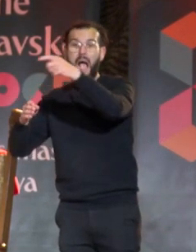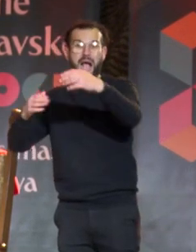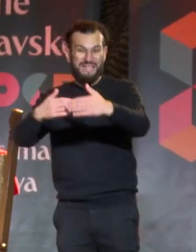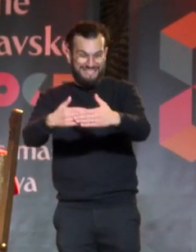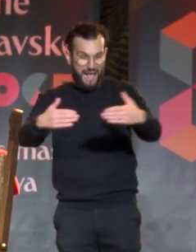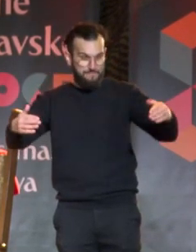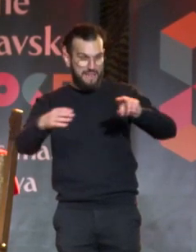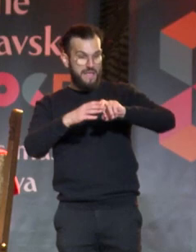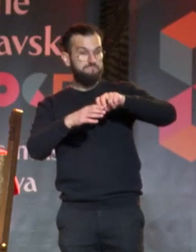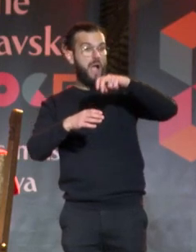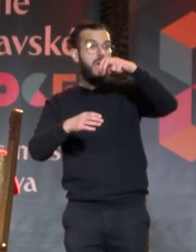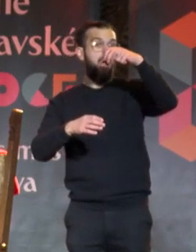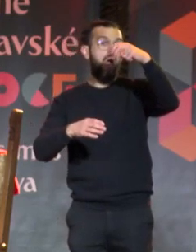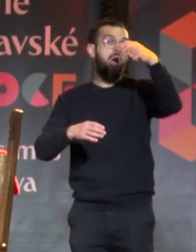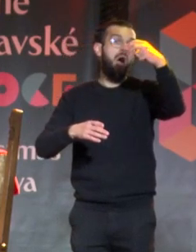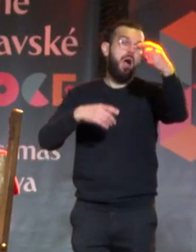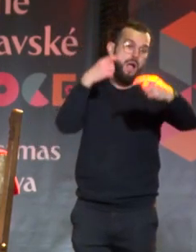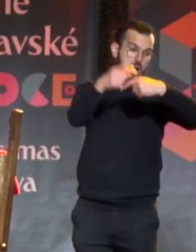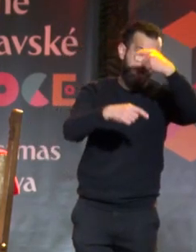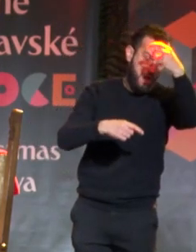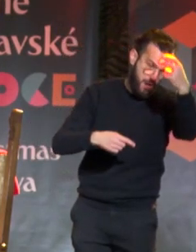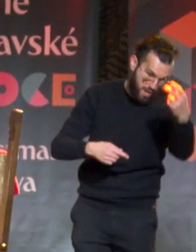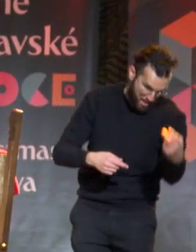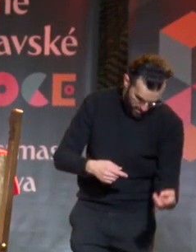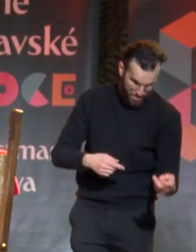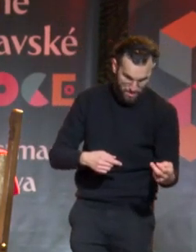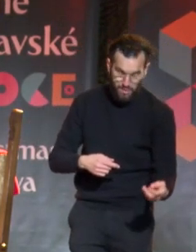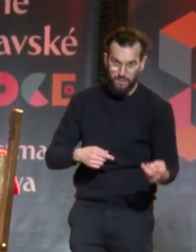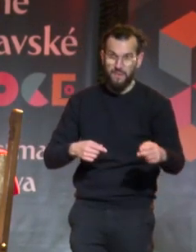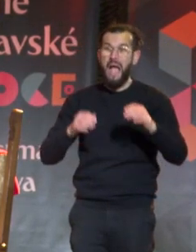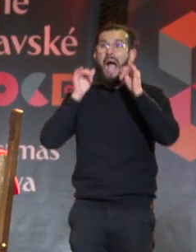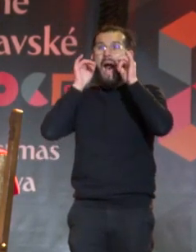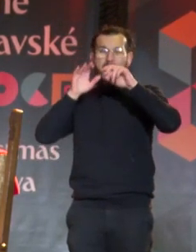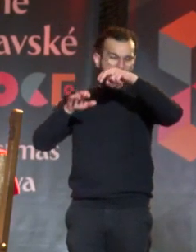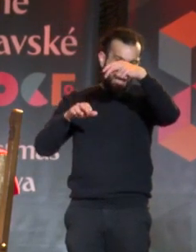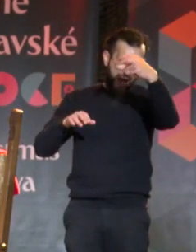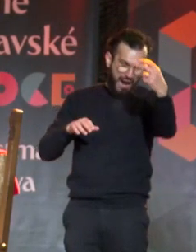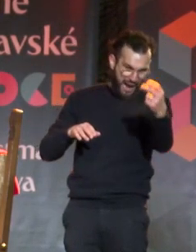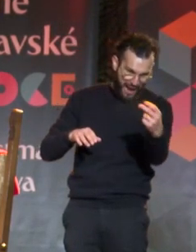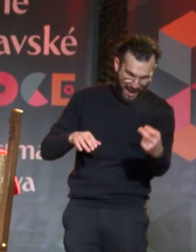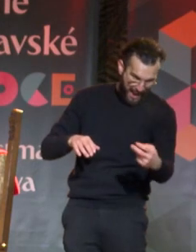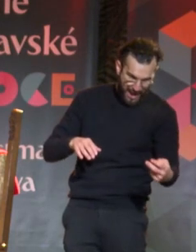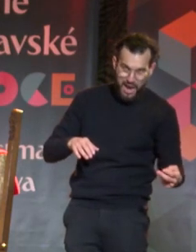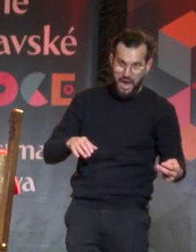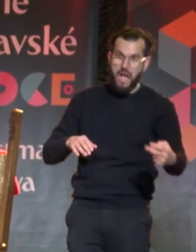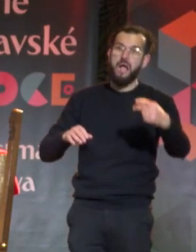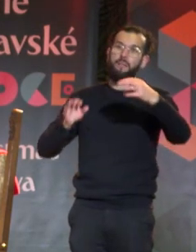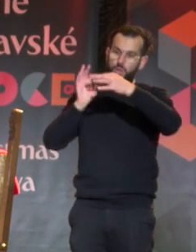zábradlie a voľným pádom zamierim dolu do vstupnej haly. A kým to